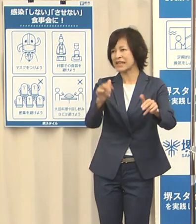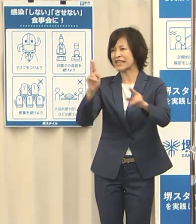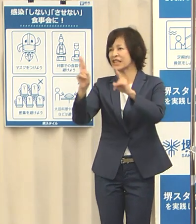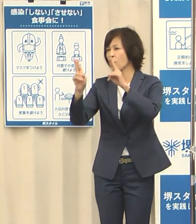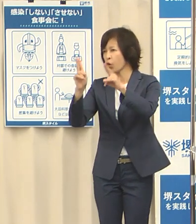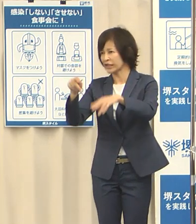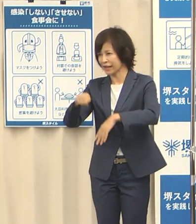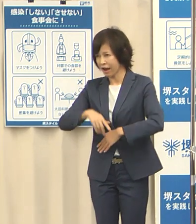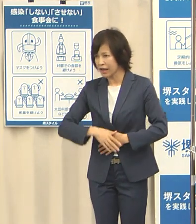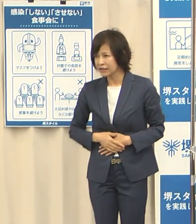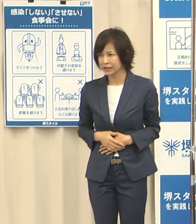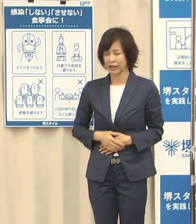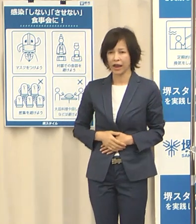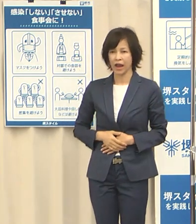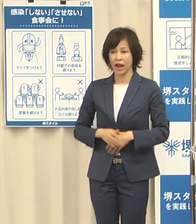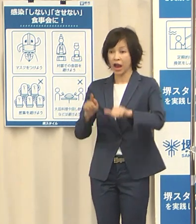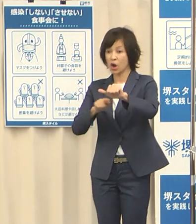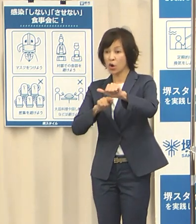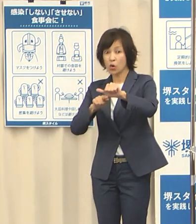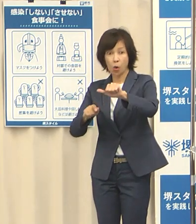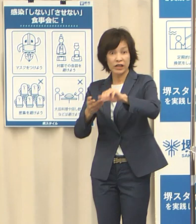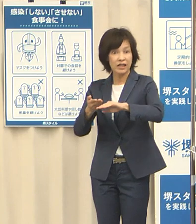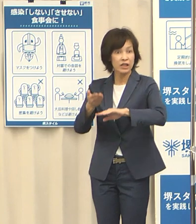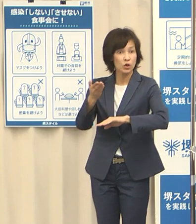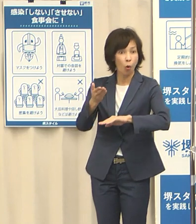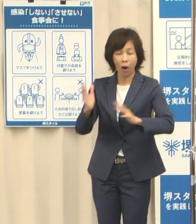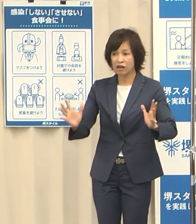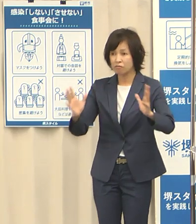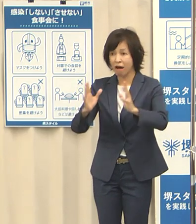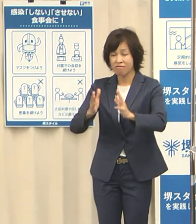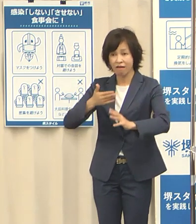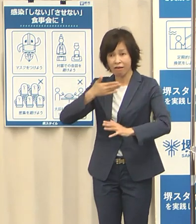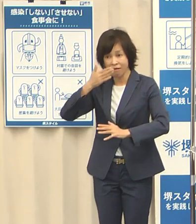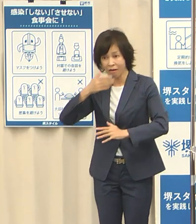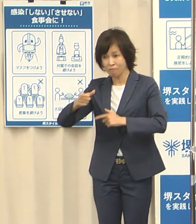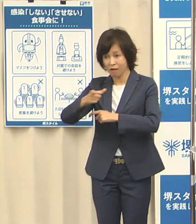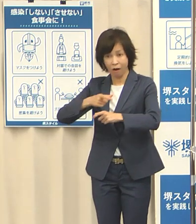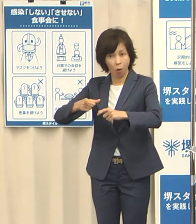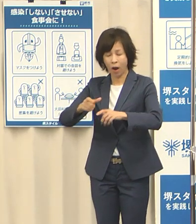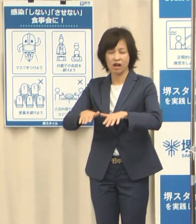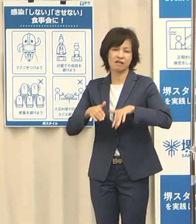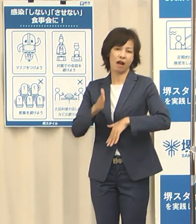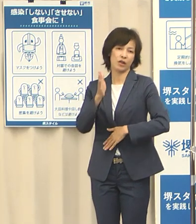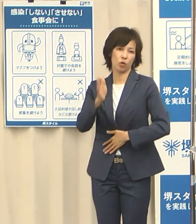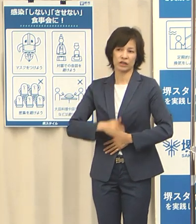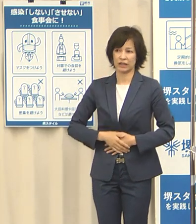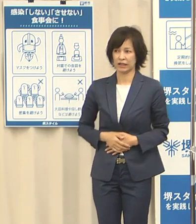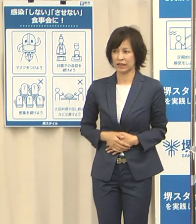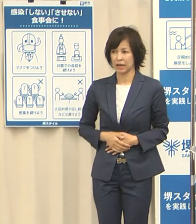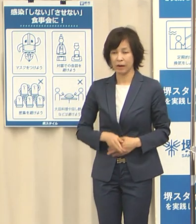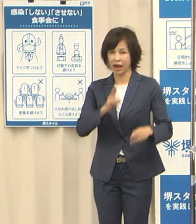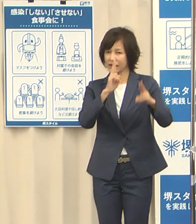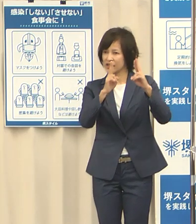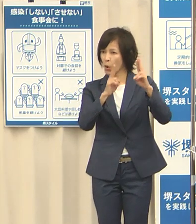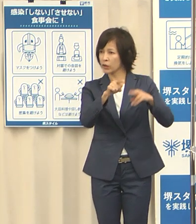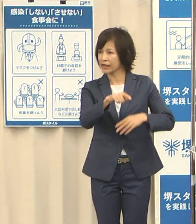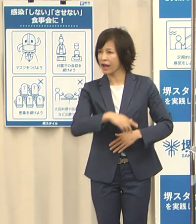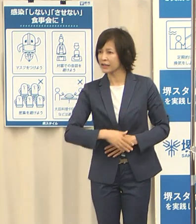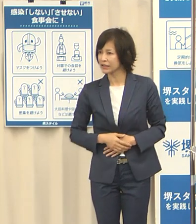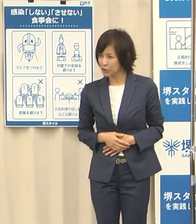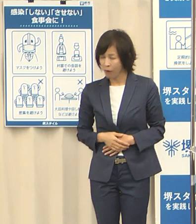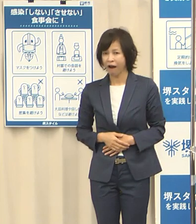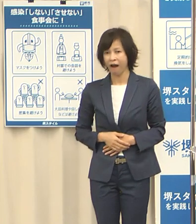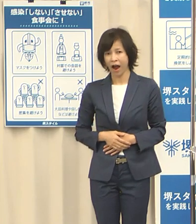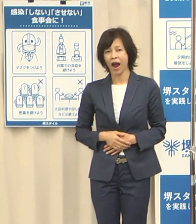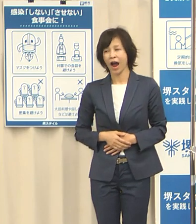して、5人以上の飲み会宴会は控えてほしい、あるいは企業に対してはテレワ